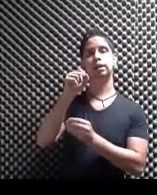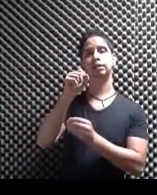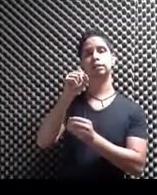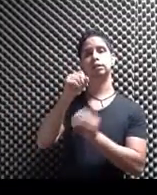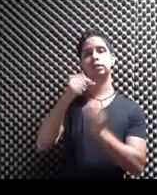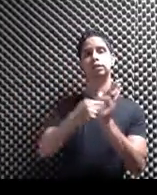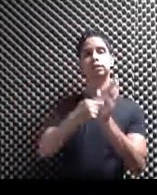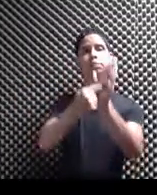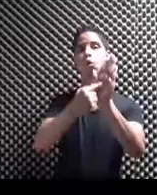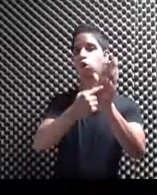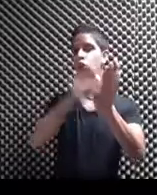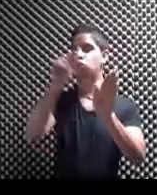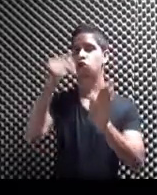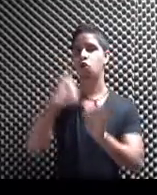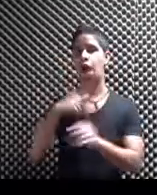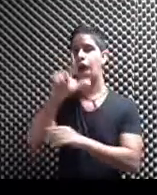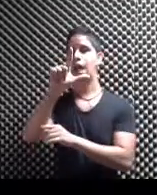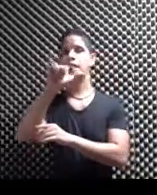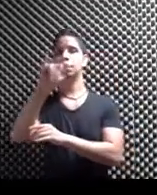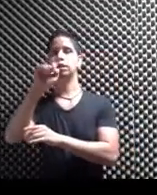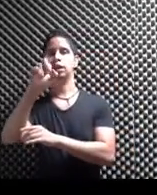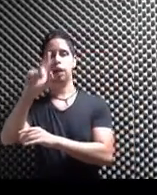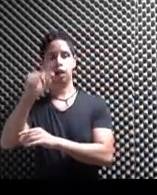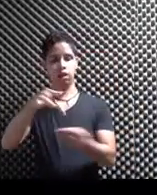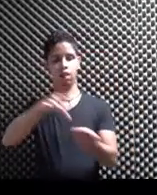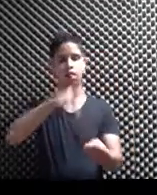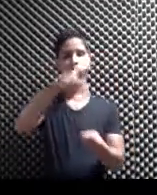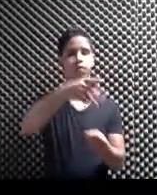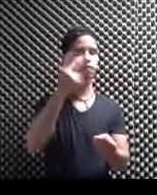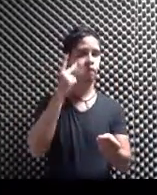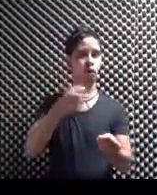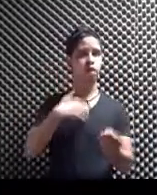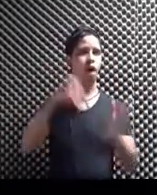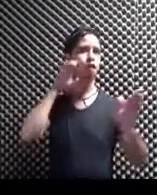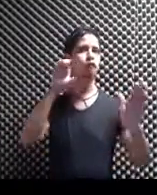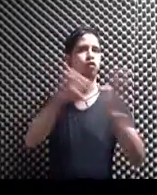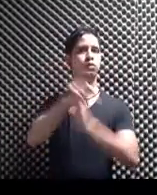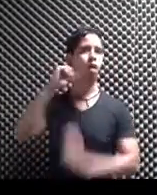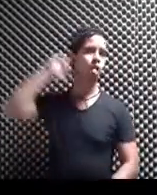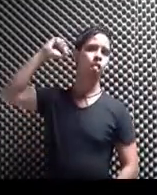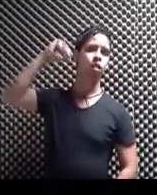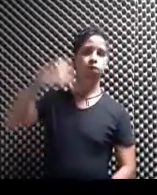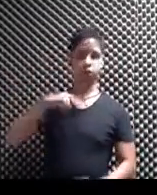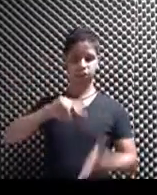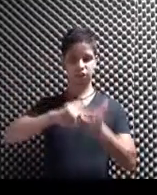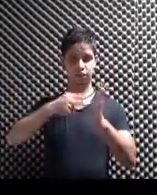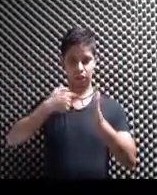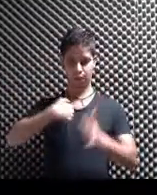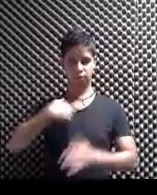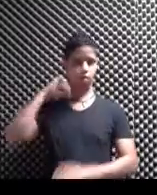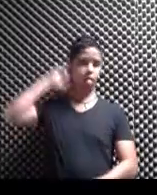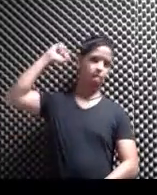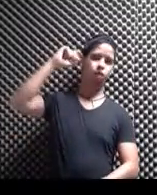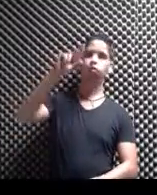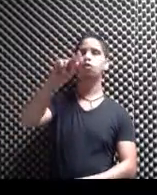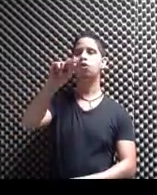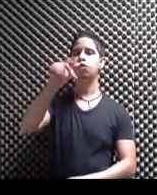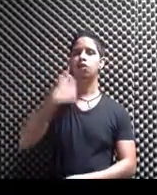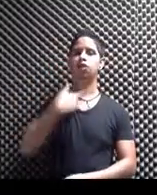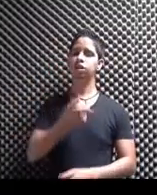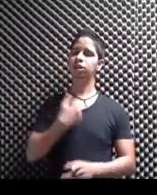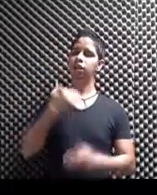me voy en el cal No, no, no, no No, no, lo que pasa es que yo no porque yo soy una persona muy letrada Muy letrada Pero